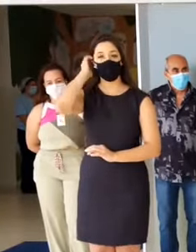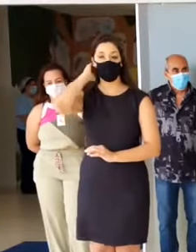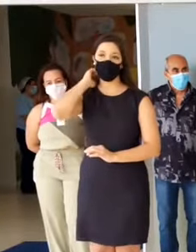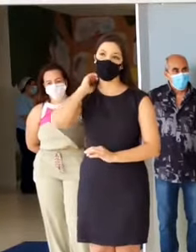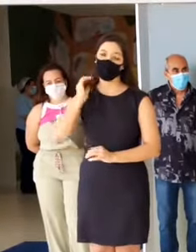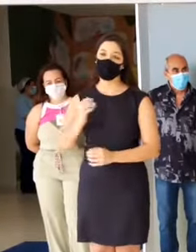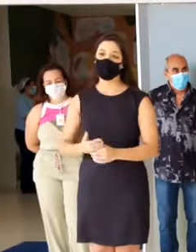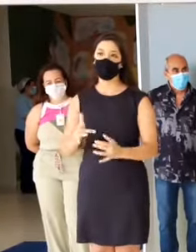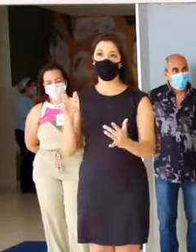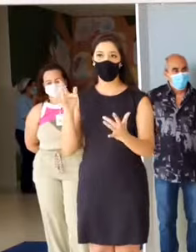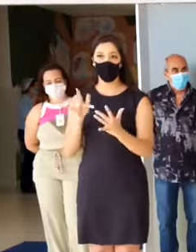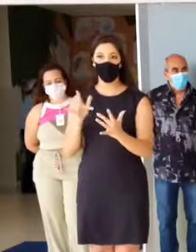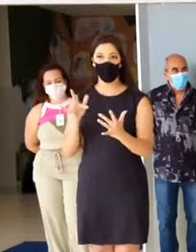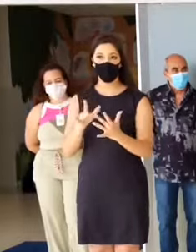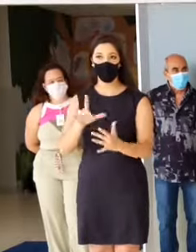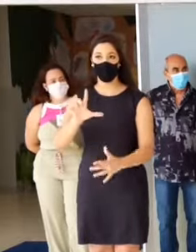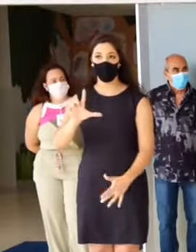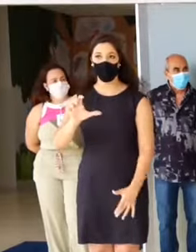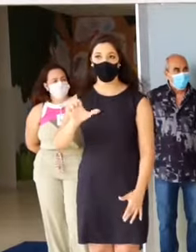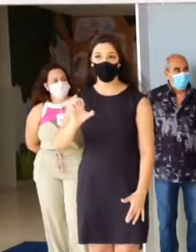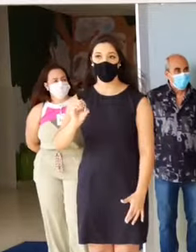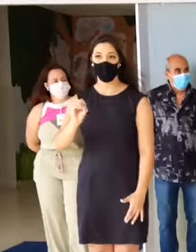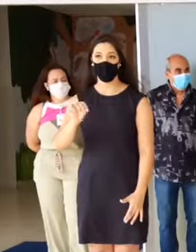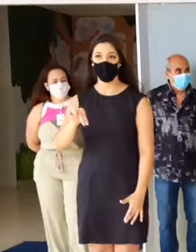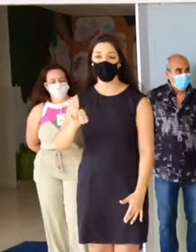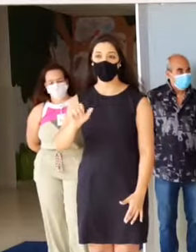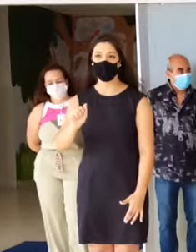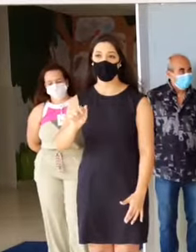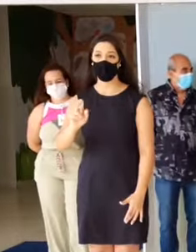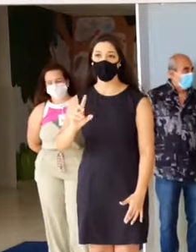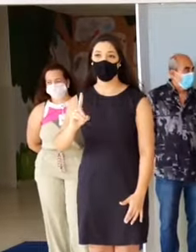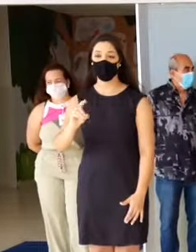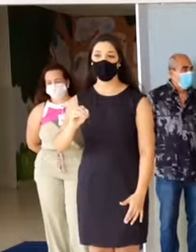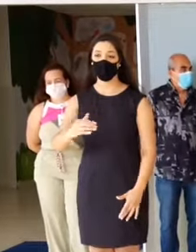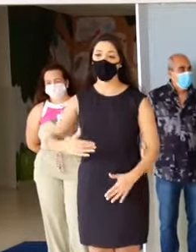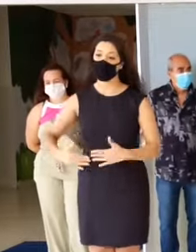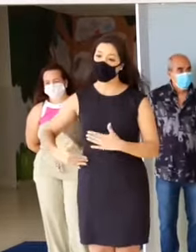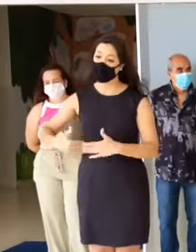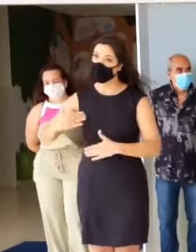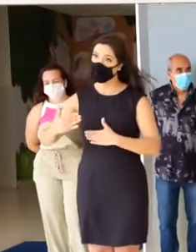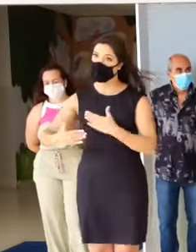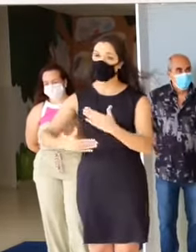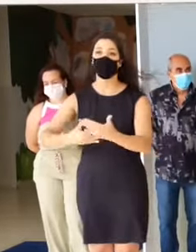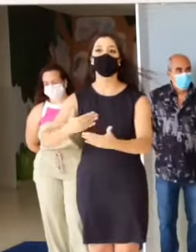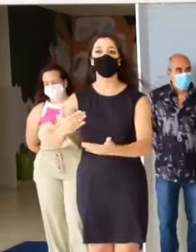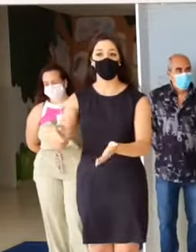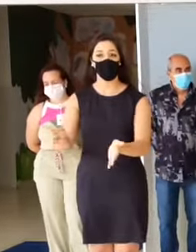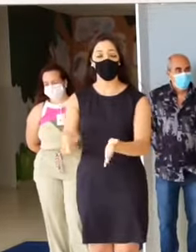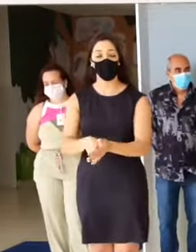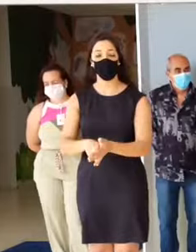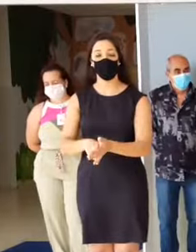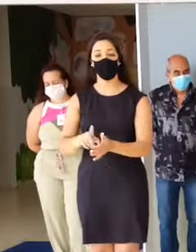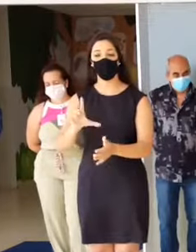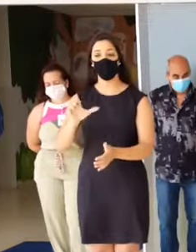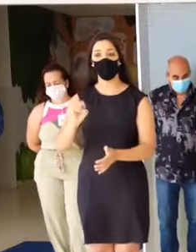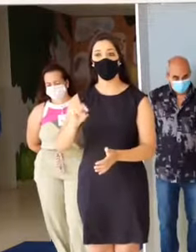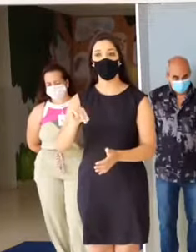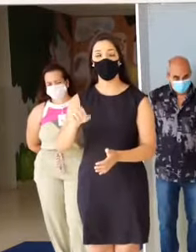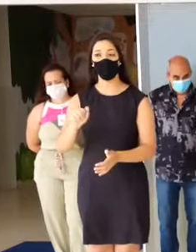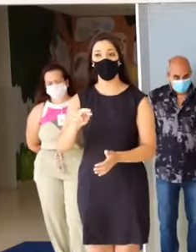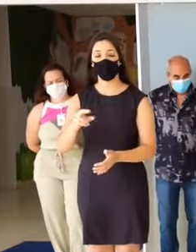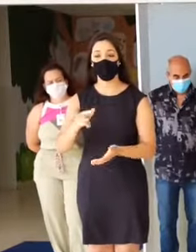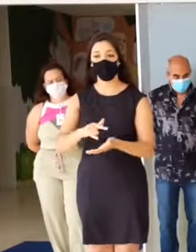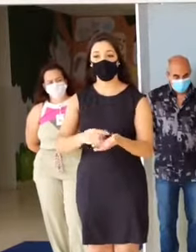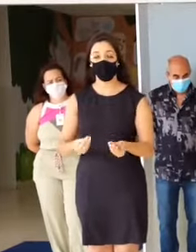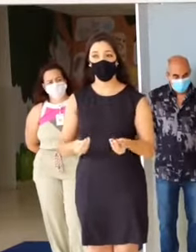Fiz um contato com o doutor Leonardo, do qual o processo estava em sua mão, porque esta unidade aqui,